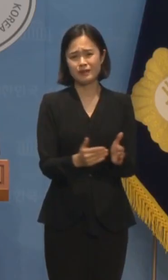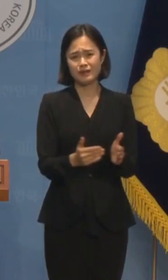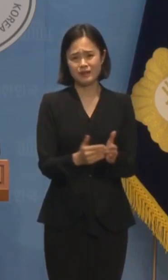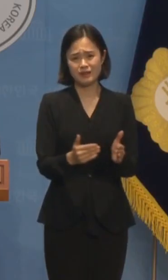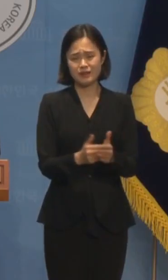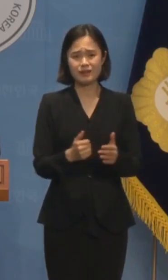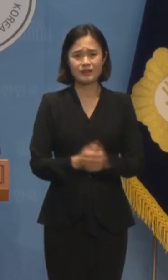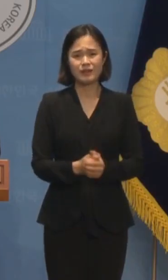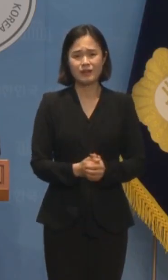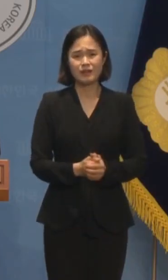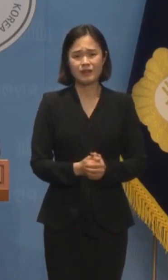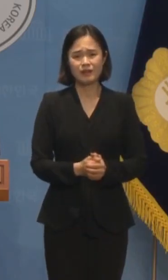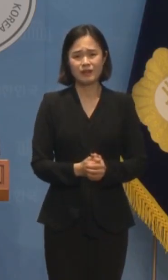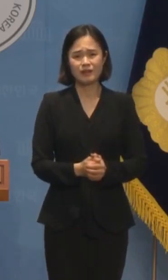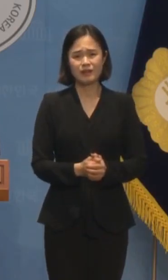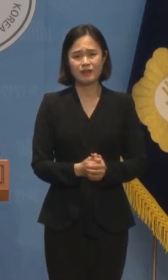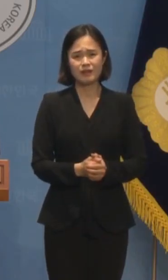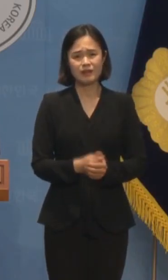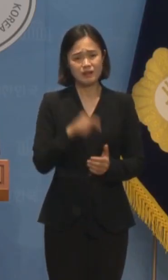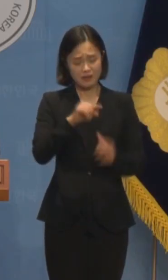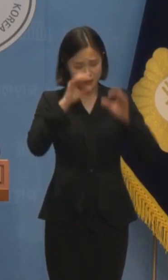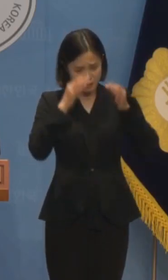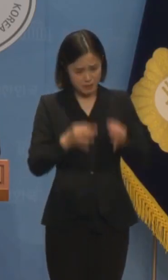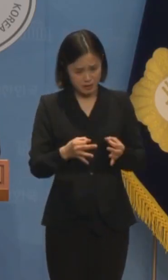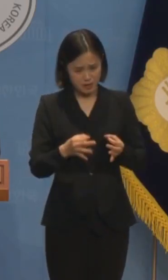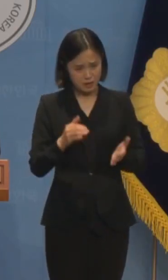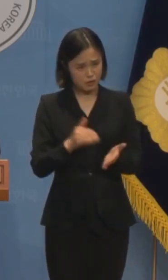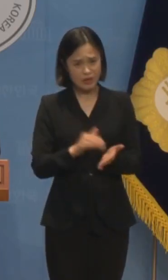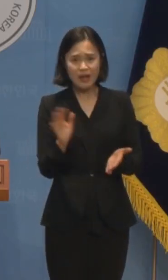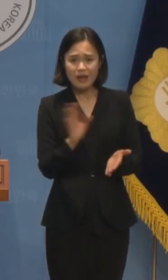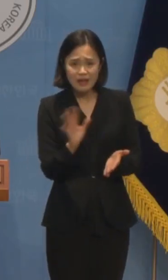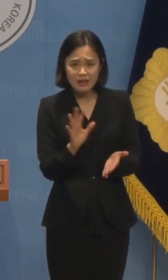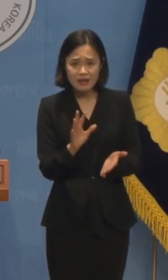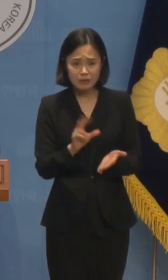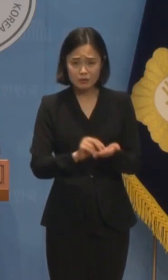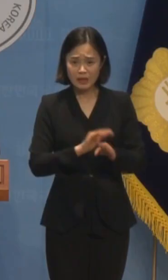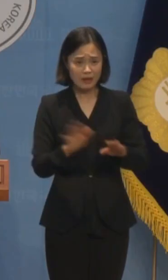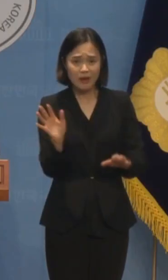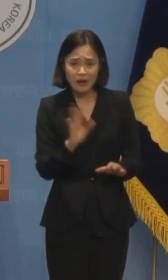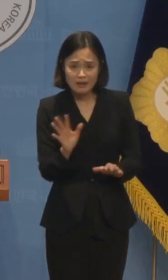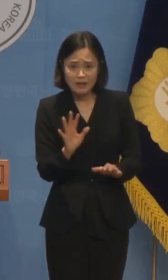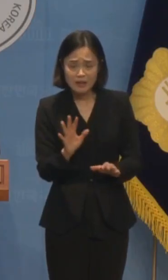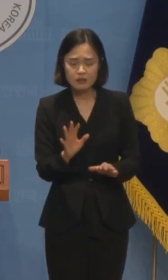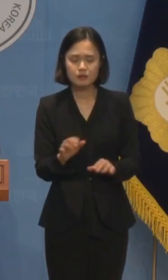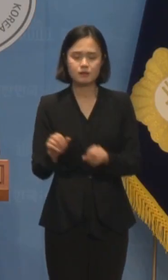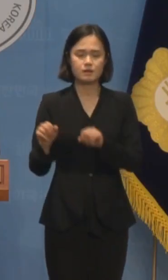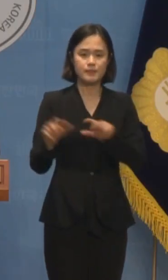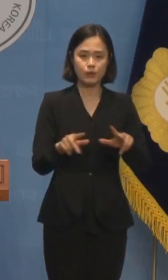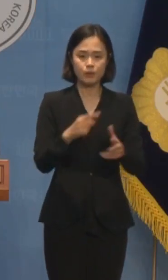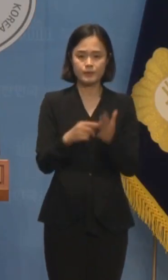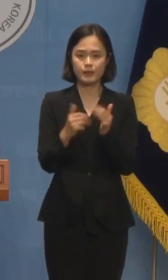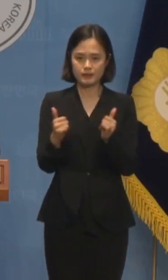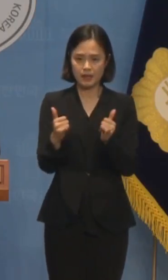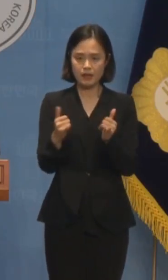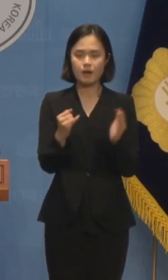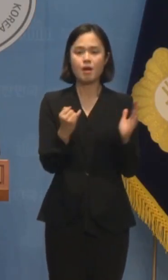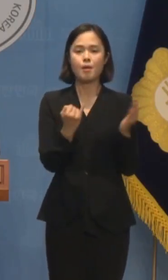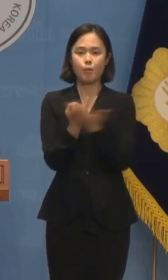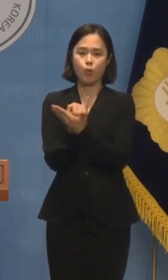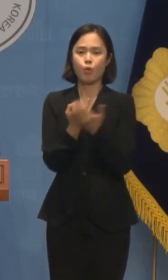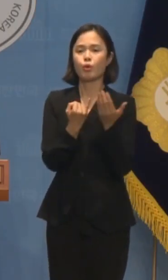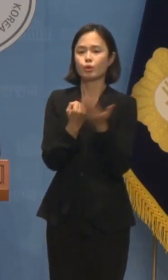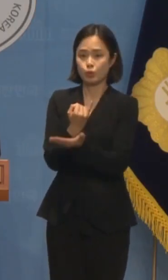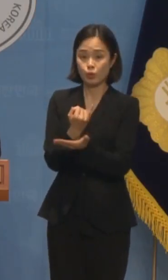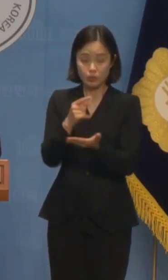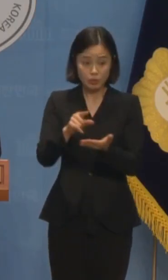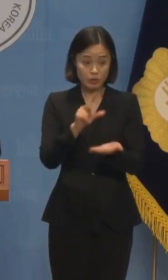비판을 자처하고자 하는 것이 아니라면 즉시 피해자 보호와 해당 사건에 대한 철저한 수사